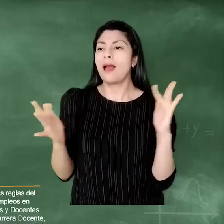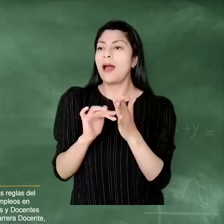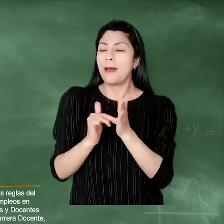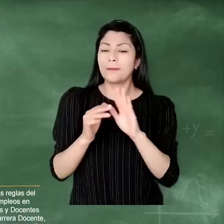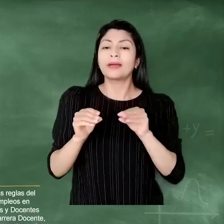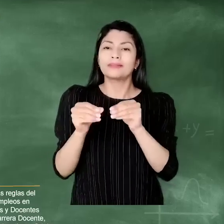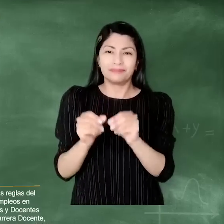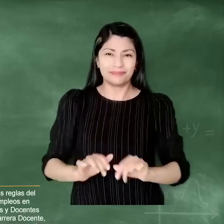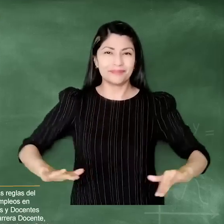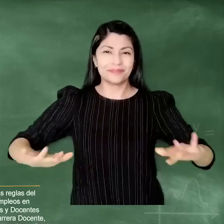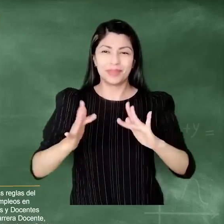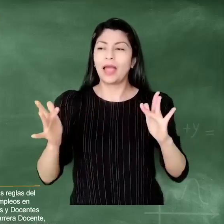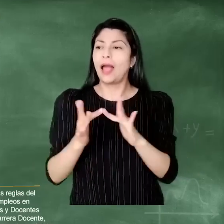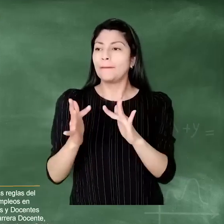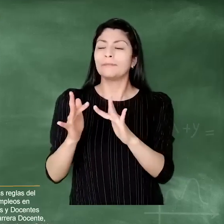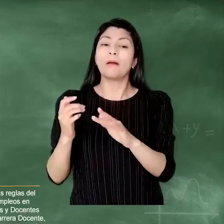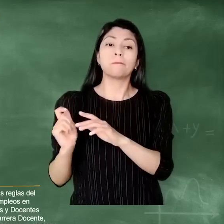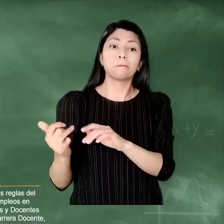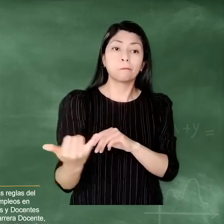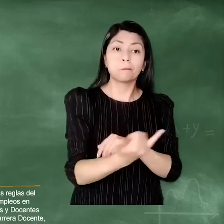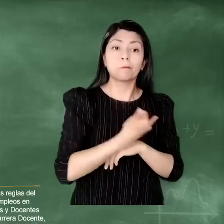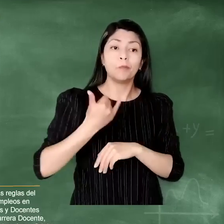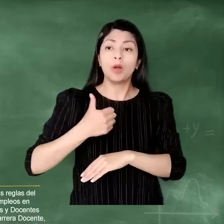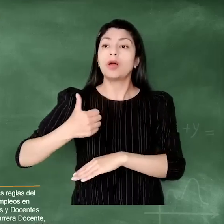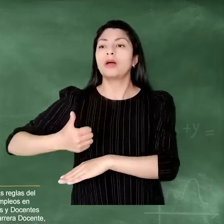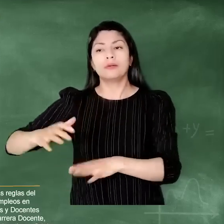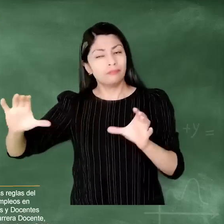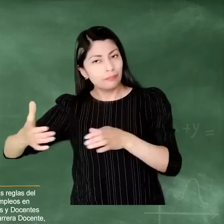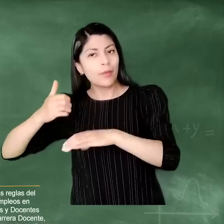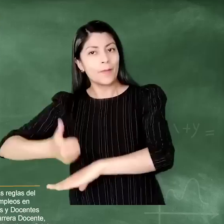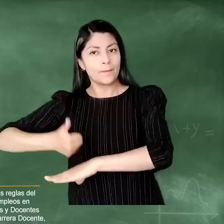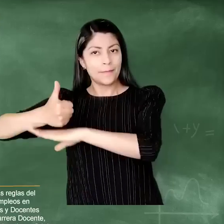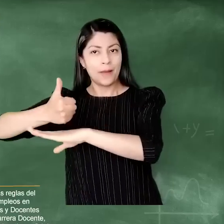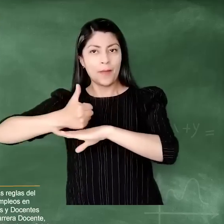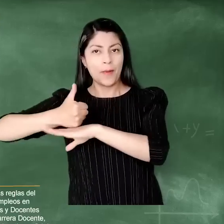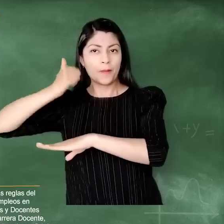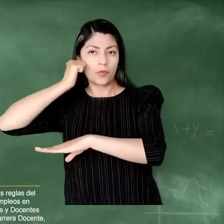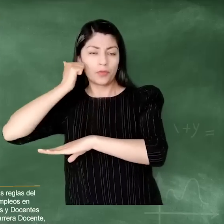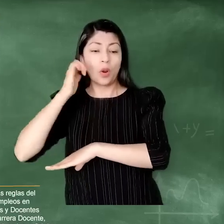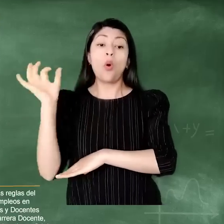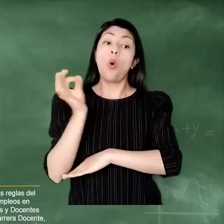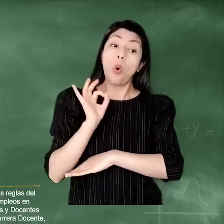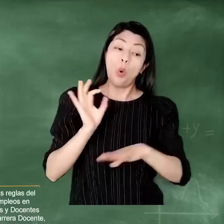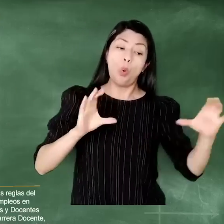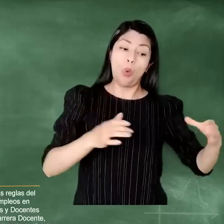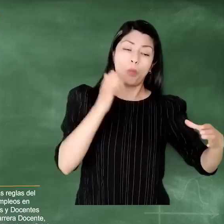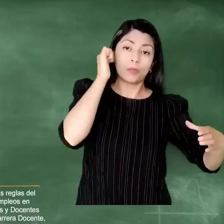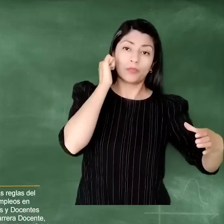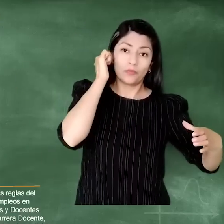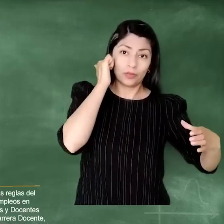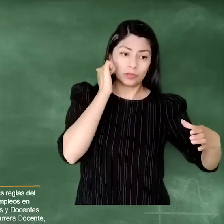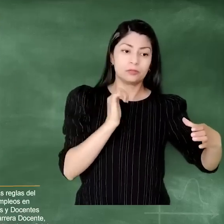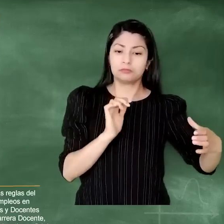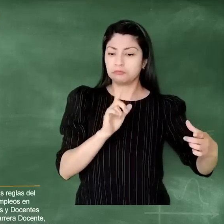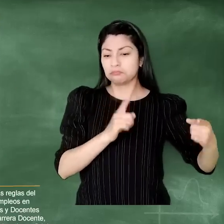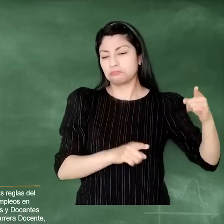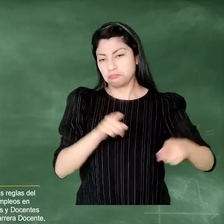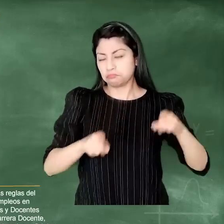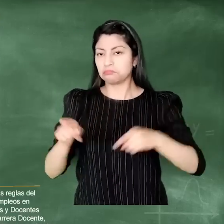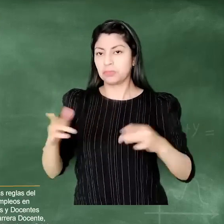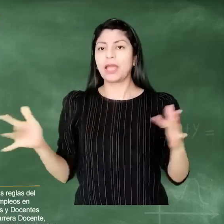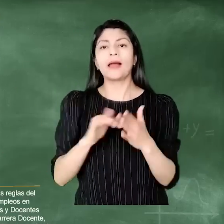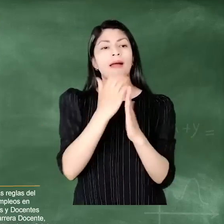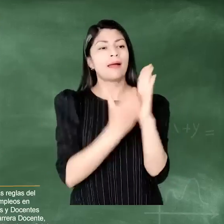territorial para cada uno de los cargos de docentes y directivos docentes convocados en cada entidad territorial certificada